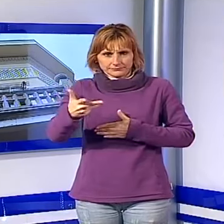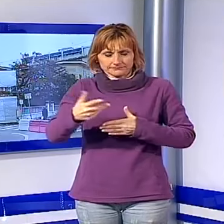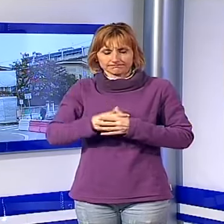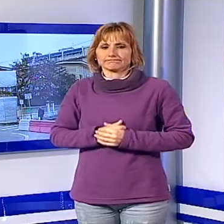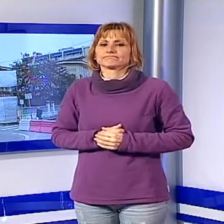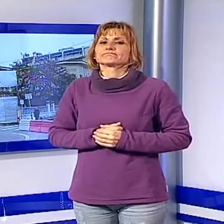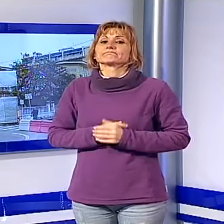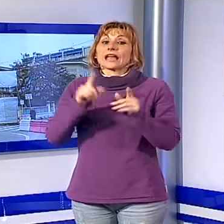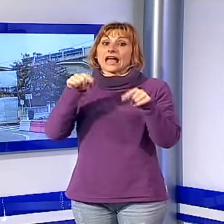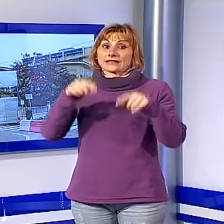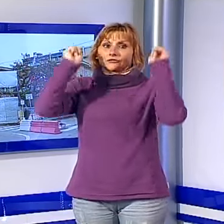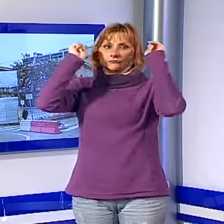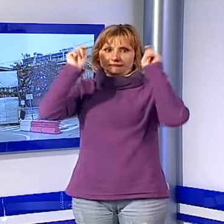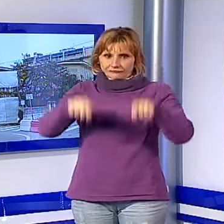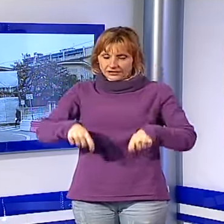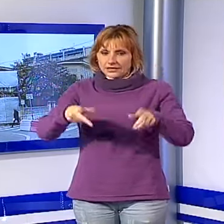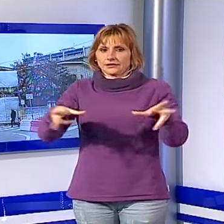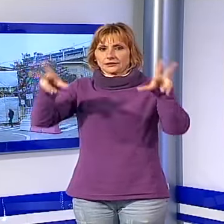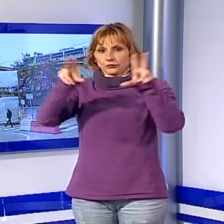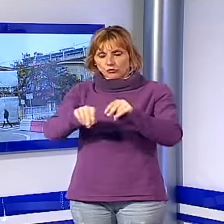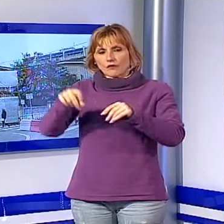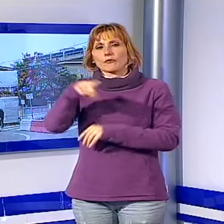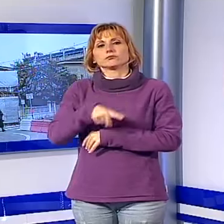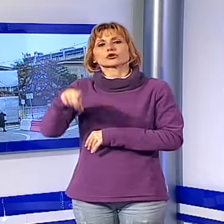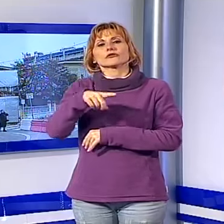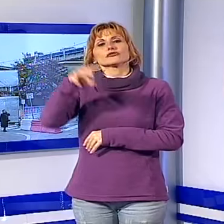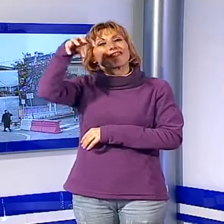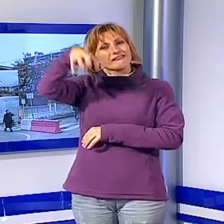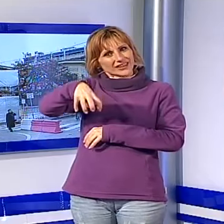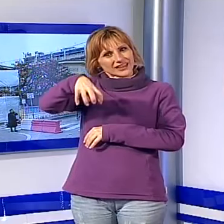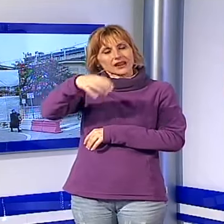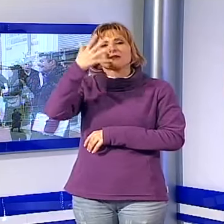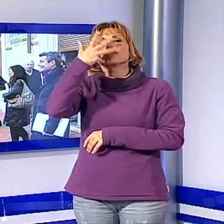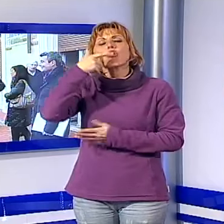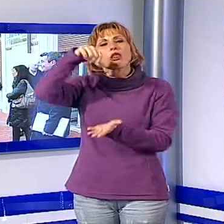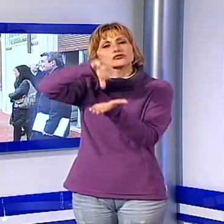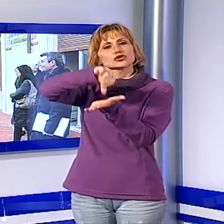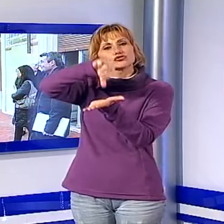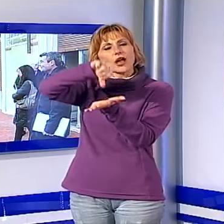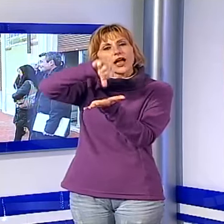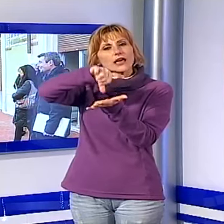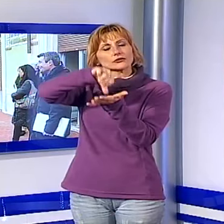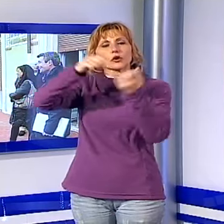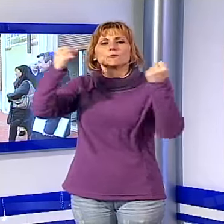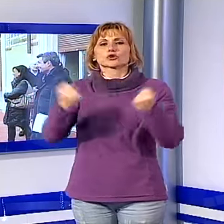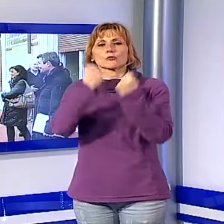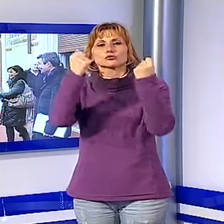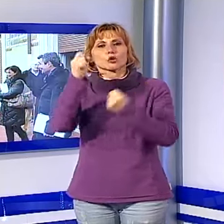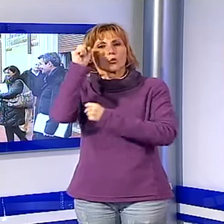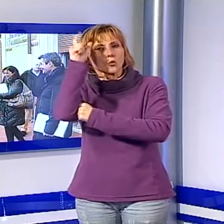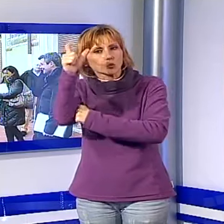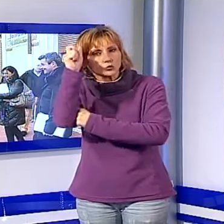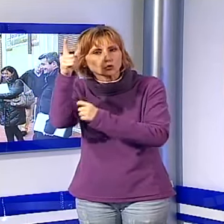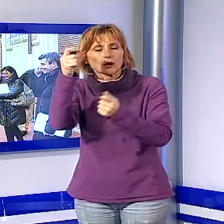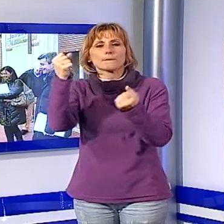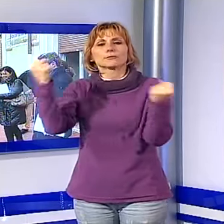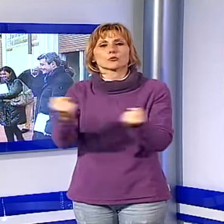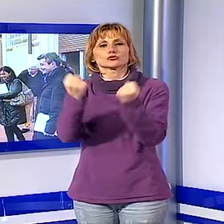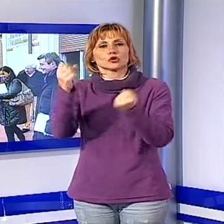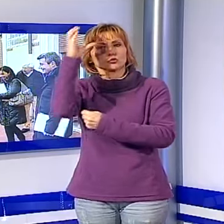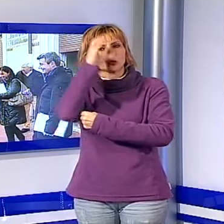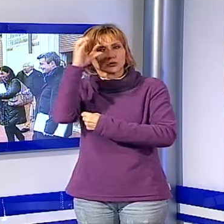Adesso si riparte. La provincia mira a far diventare la villa come il centro nevralgico della promozione della cultura e del turismo in Versilia.